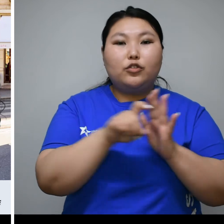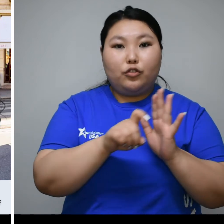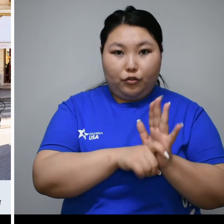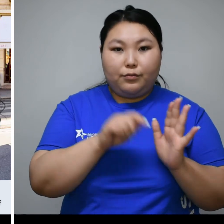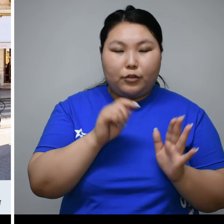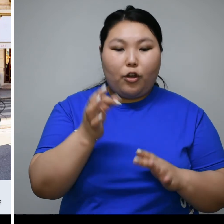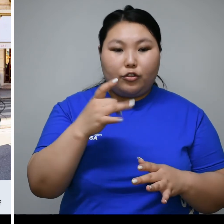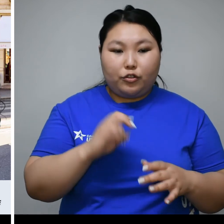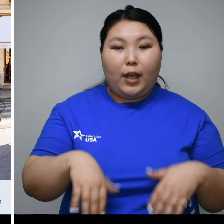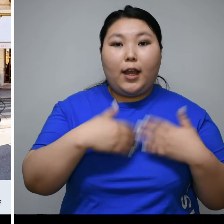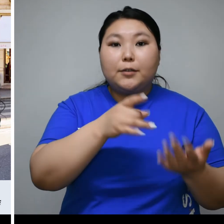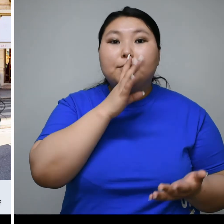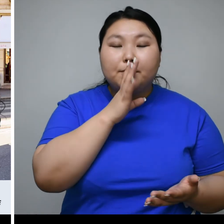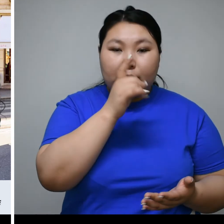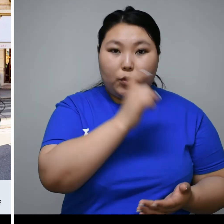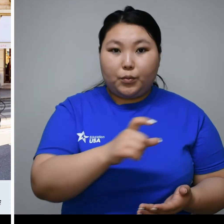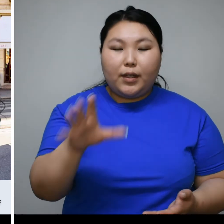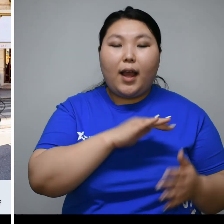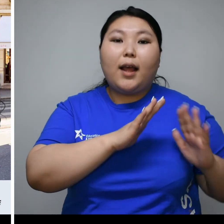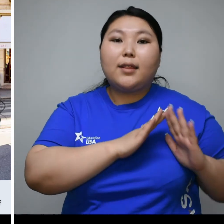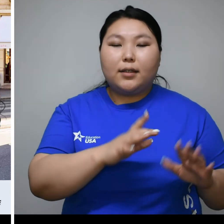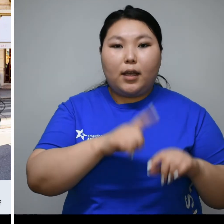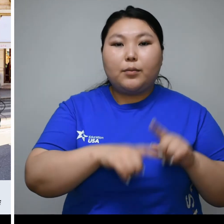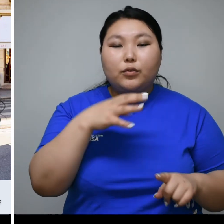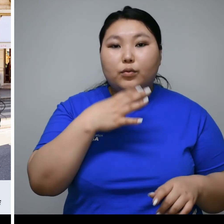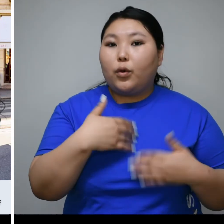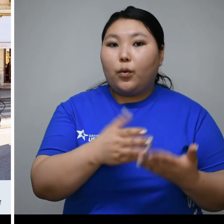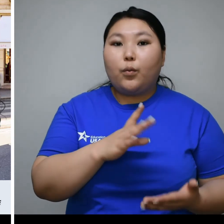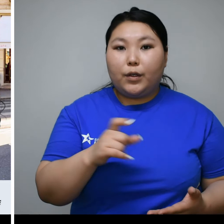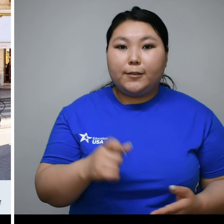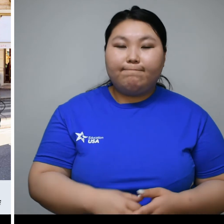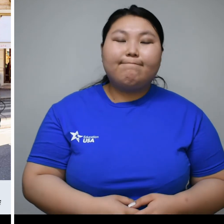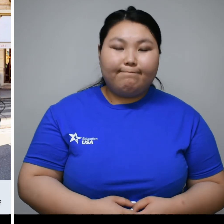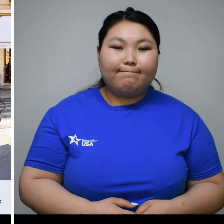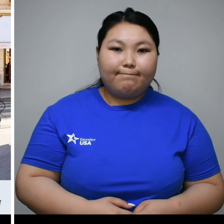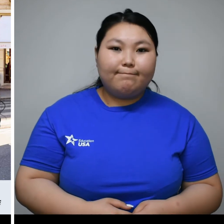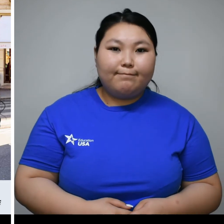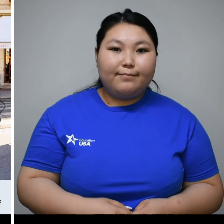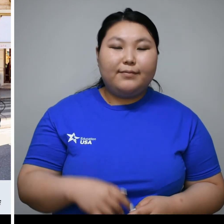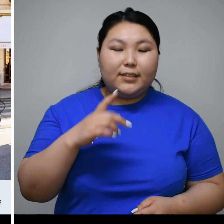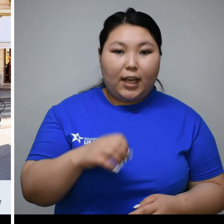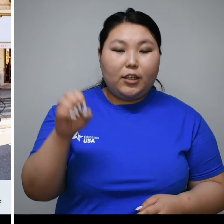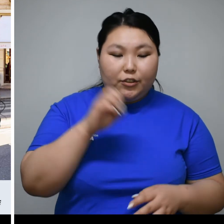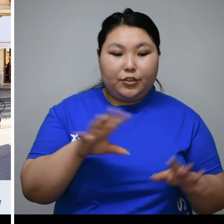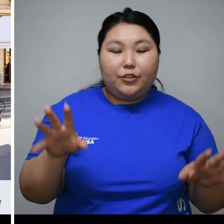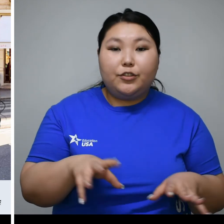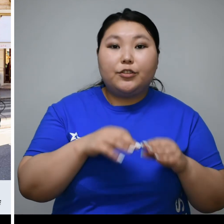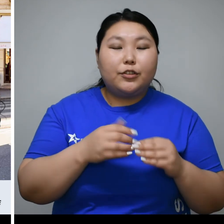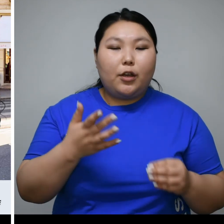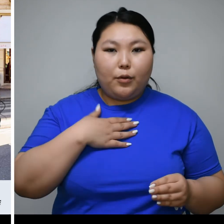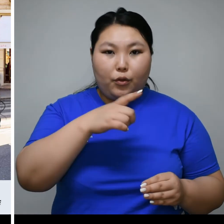Eurograd хөтөлбөрт ер нь өргөдөл харах гэж байгаа хүмүүс тандаж ямар зөвлөгөө өгөх вэ? За тэгээд